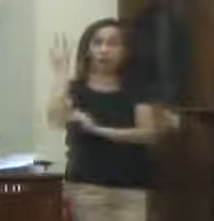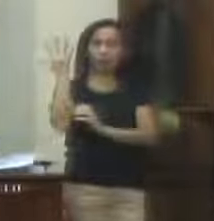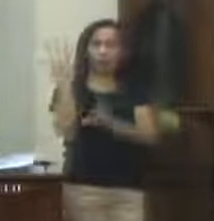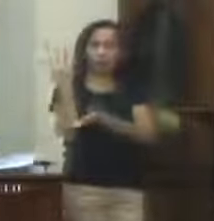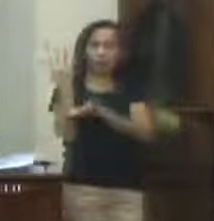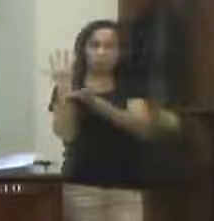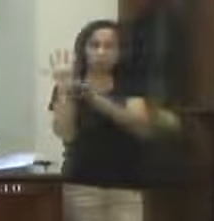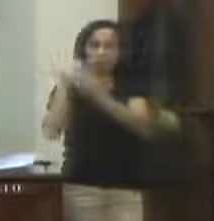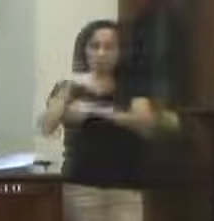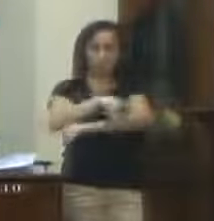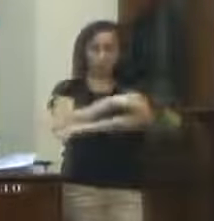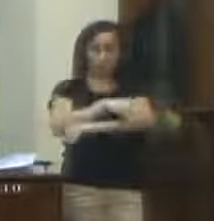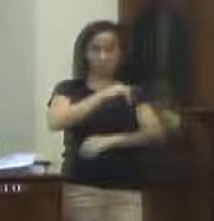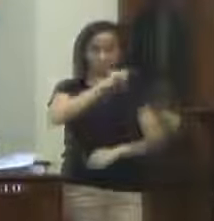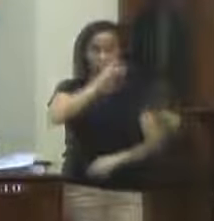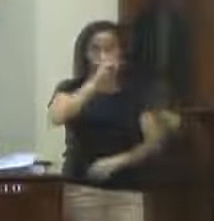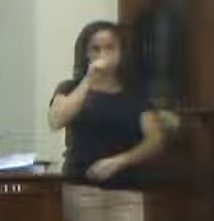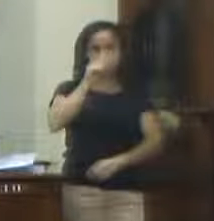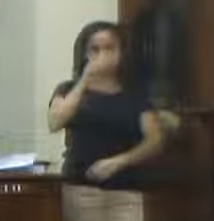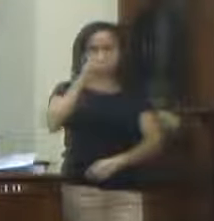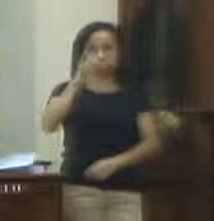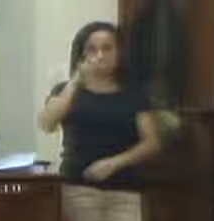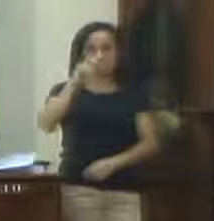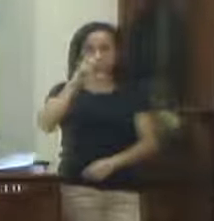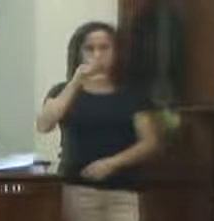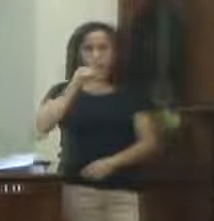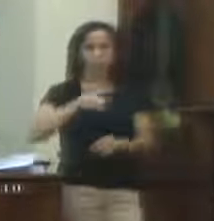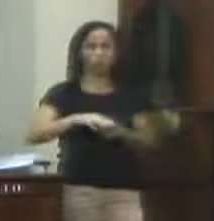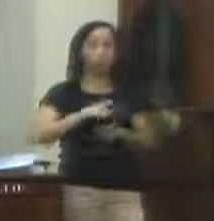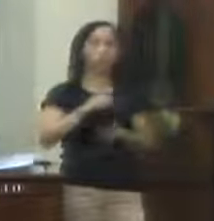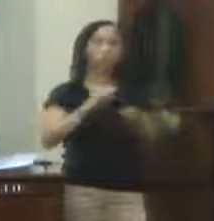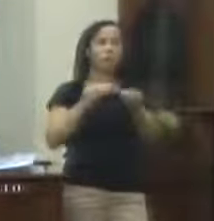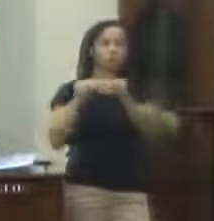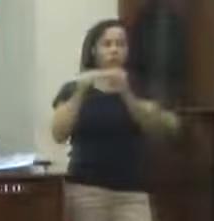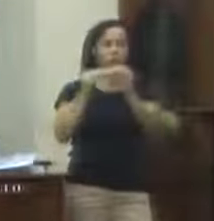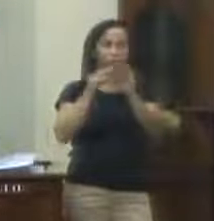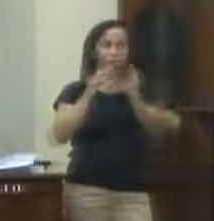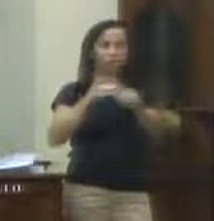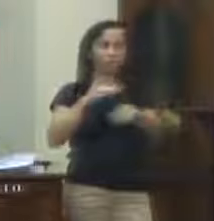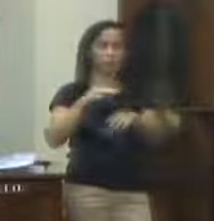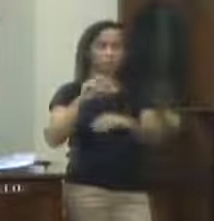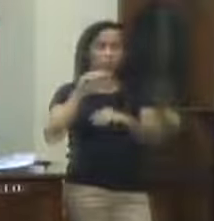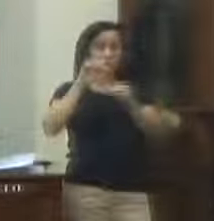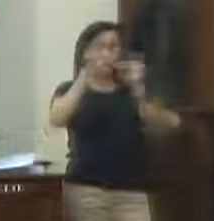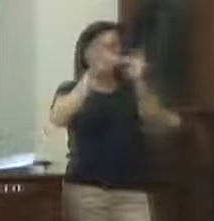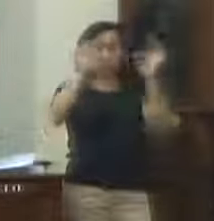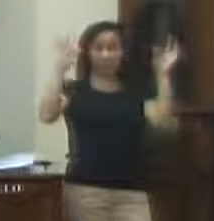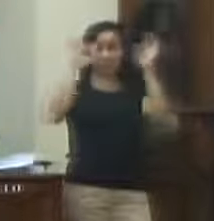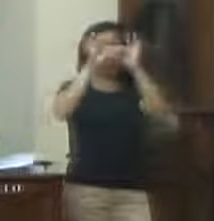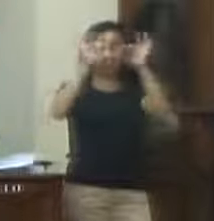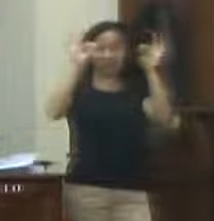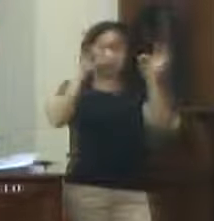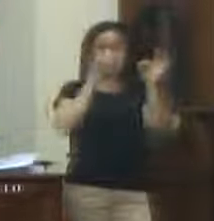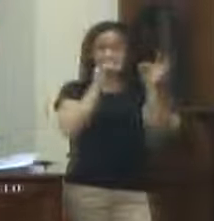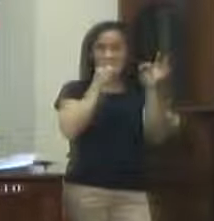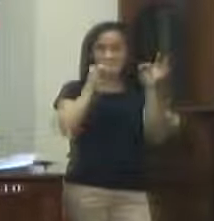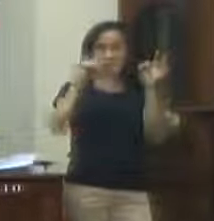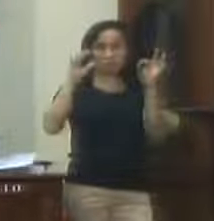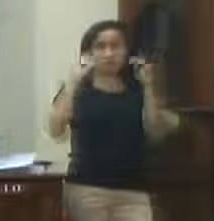rua Getúlio Vargas, ao lado do cemitério Castanheiro, onde os galhos estão encostados na fiação, provocando